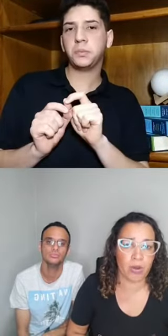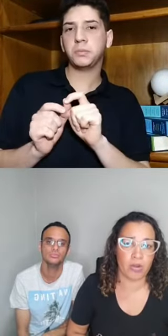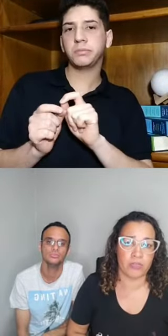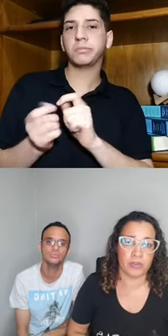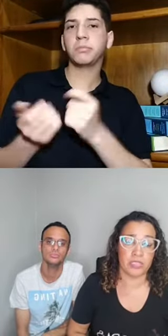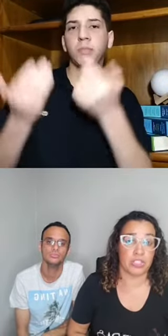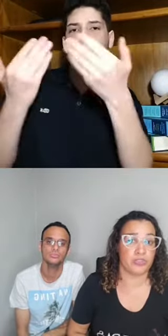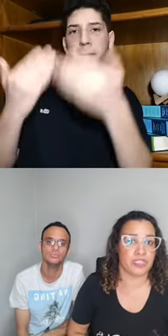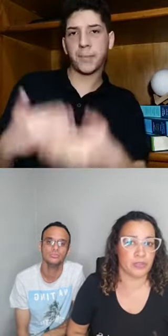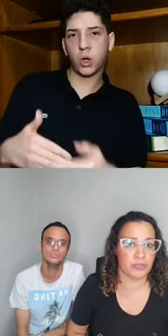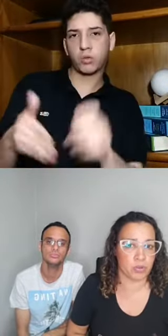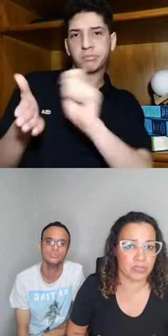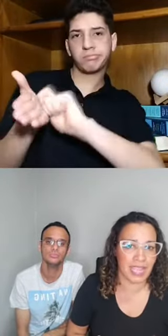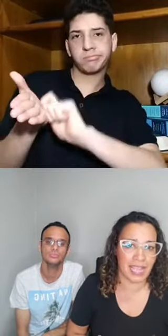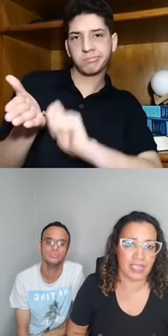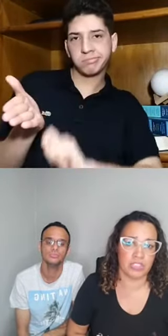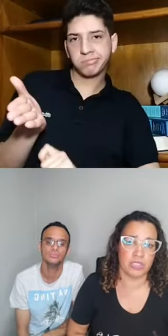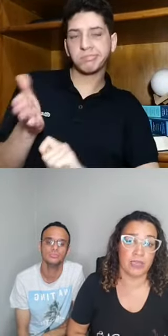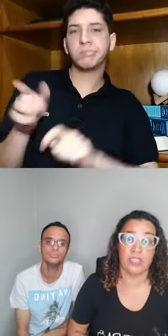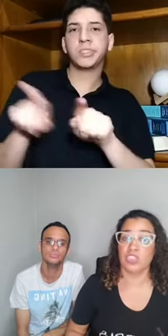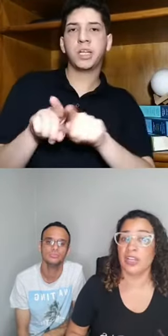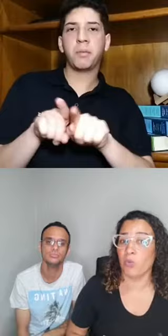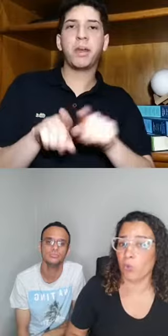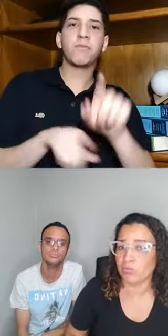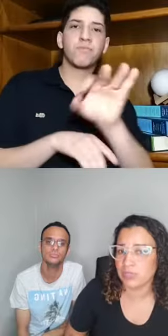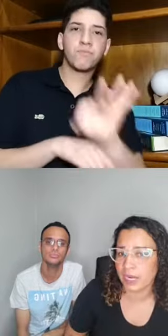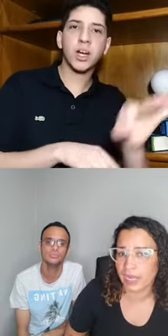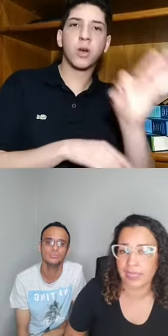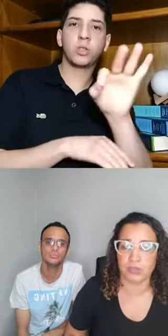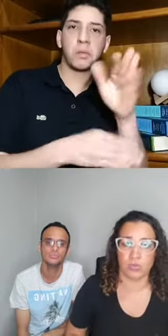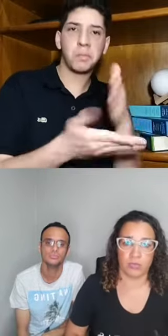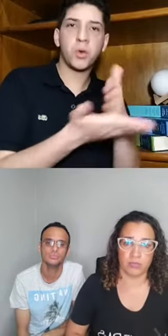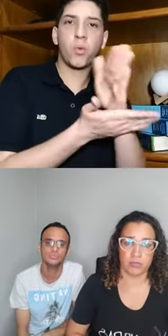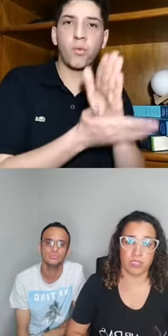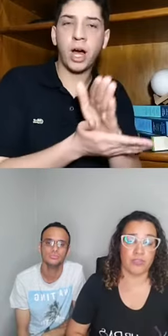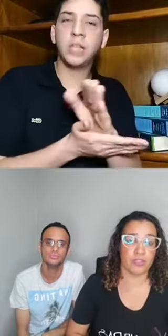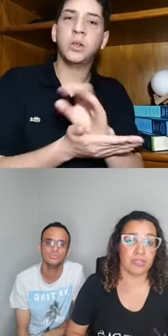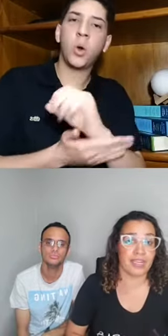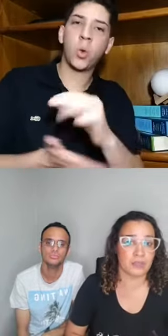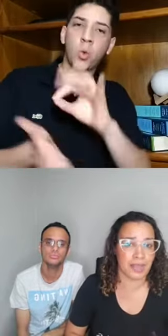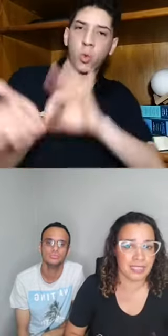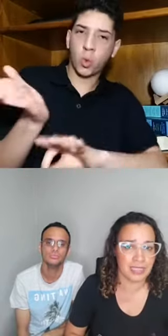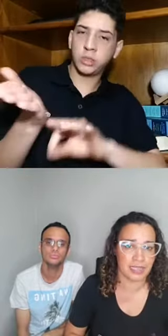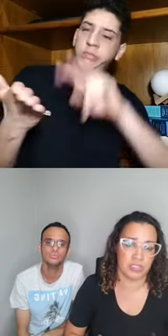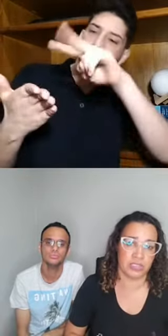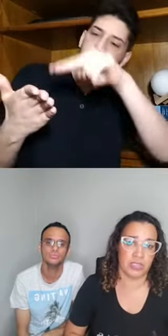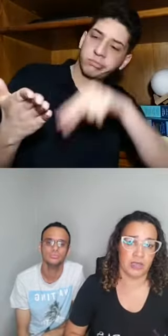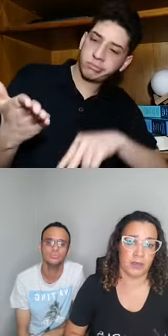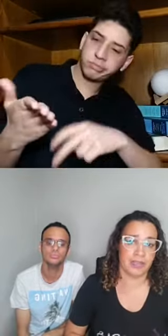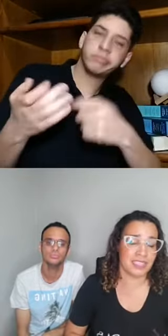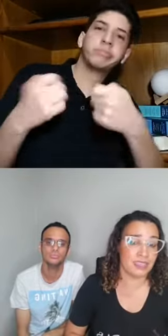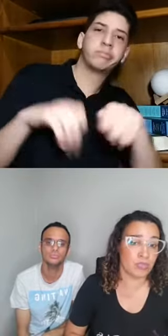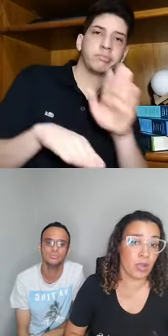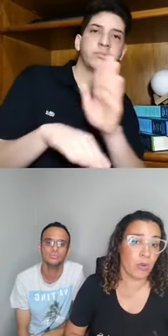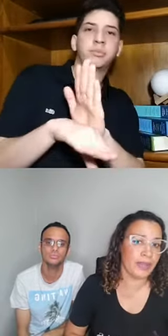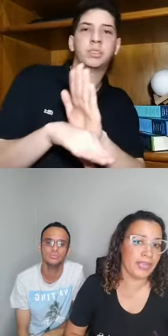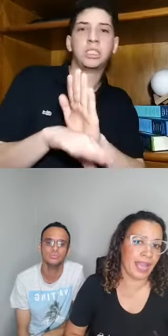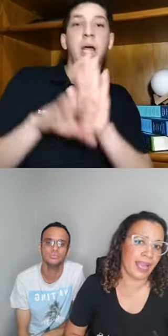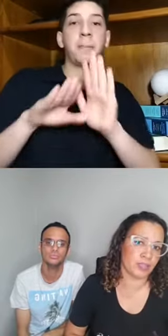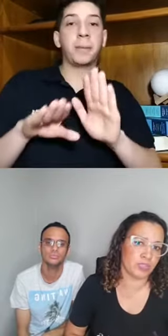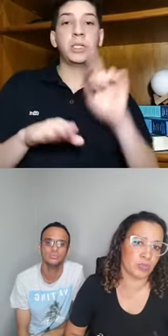uma prova, de fazer uma faculdade, de ler um contrato. Isso vai ajudar eles bastante. Mas eles não